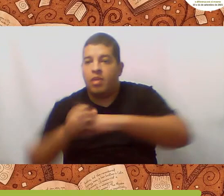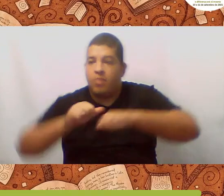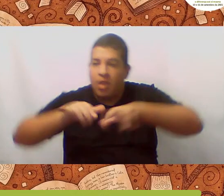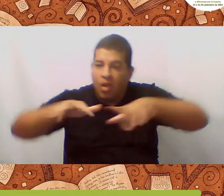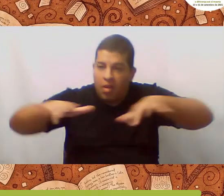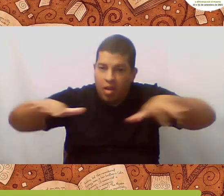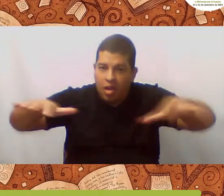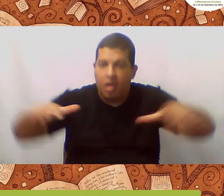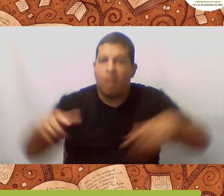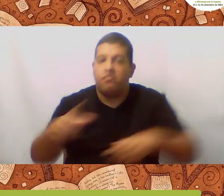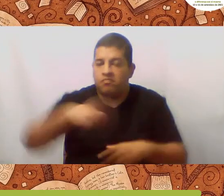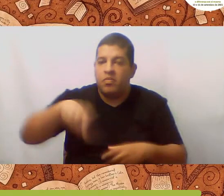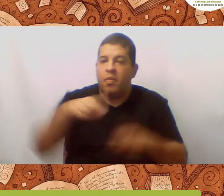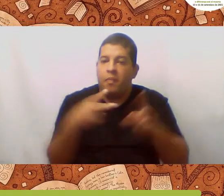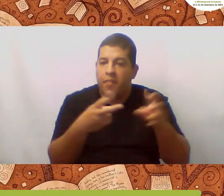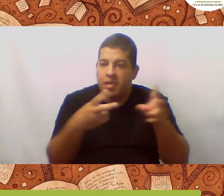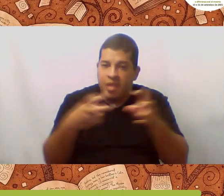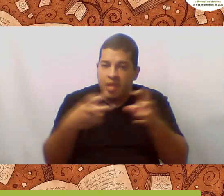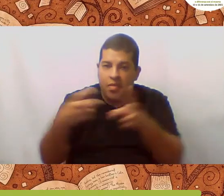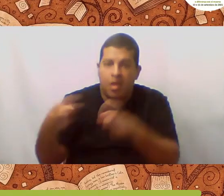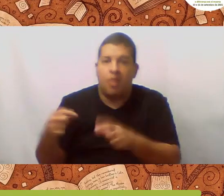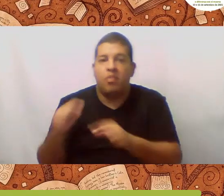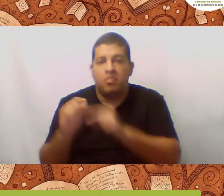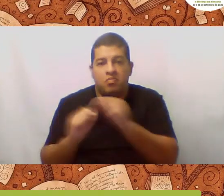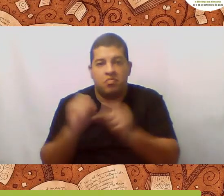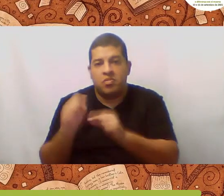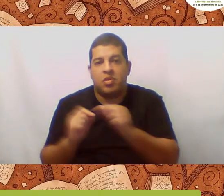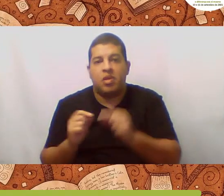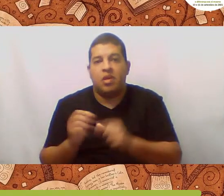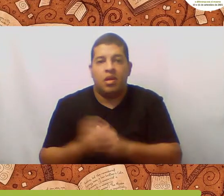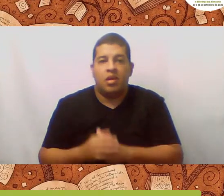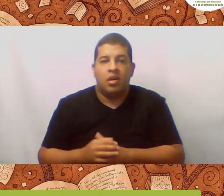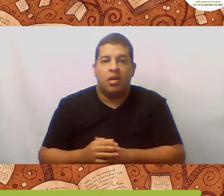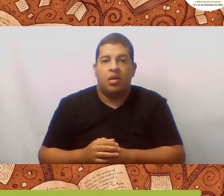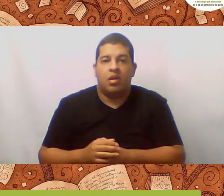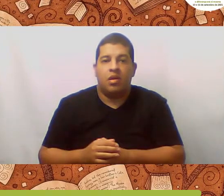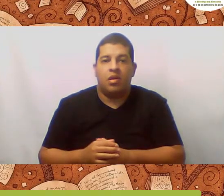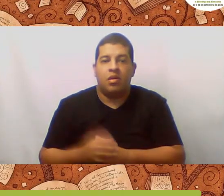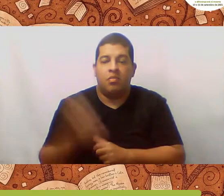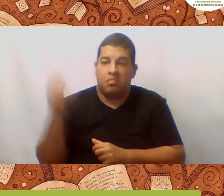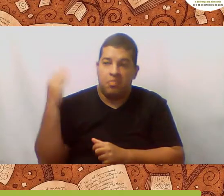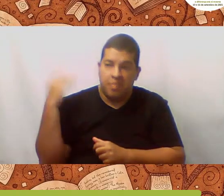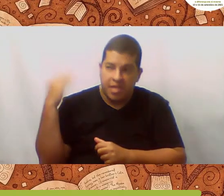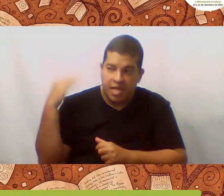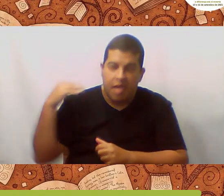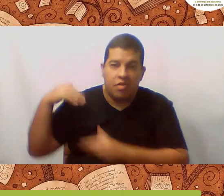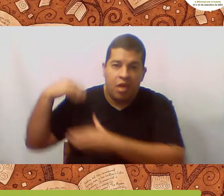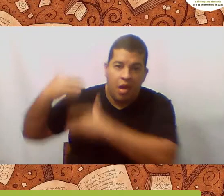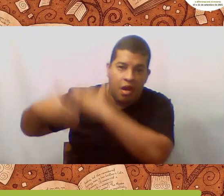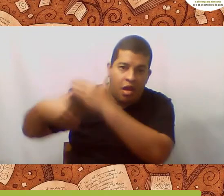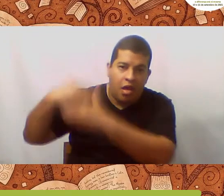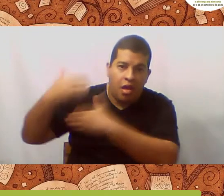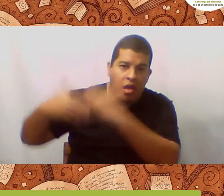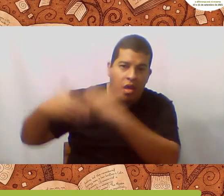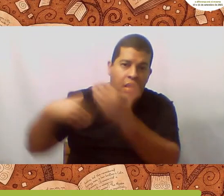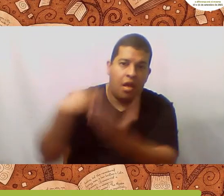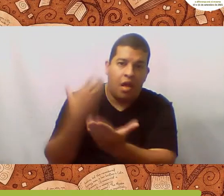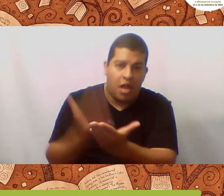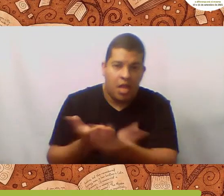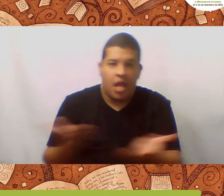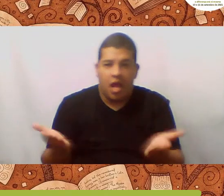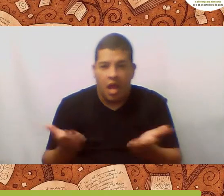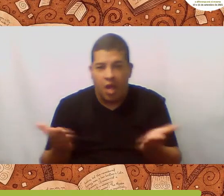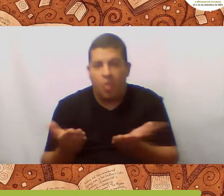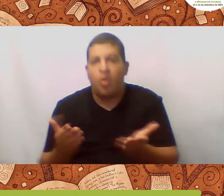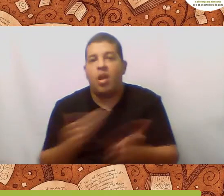desdobramento daquilo que se dava, né, no campo efetivo do que eu estou chamando dessa cultura do corpo,